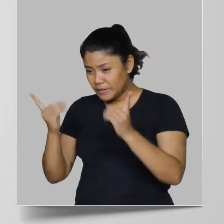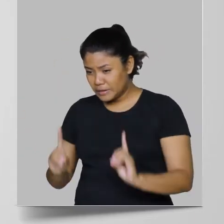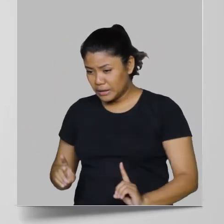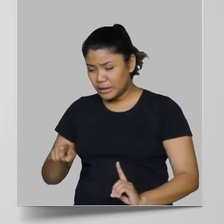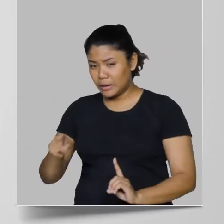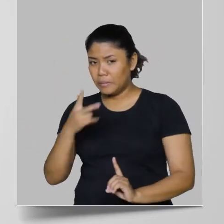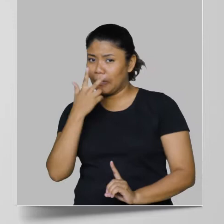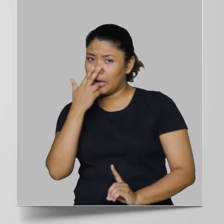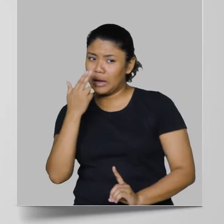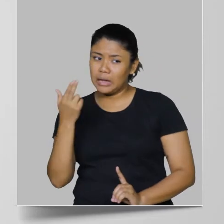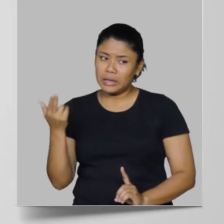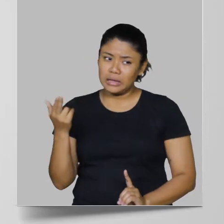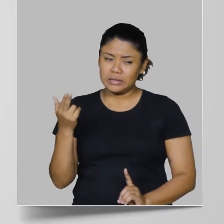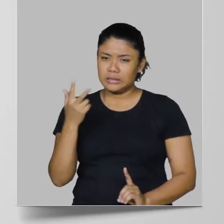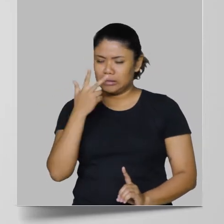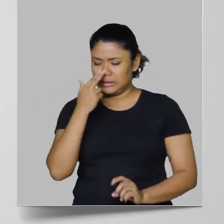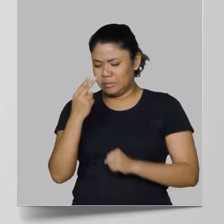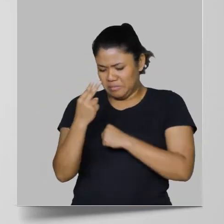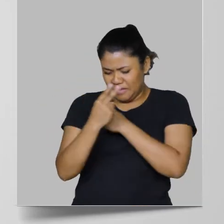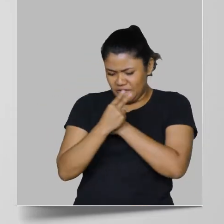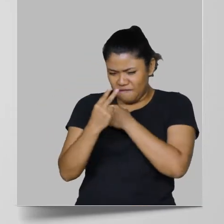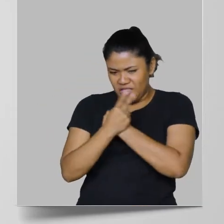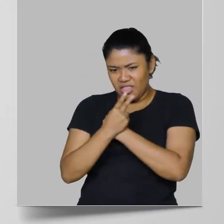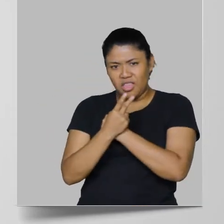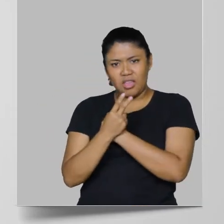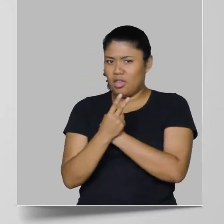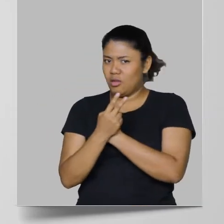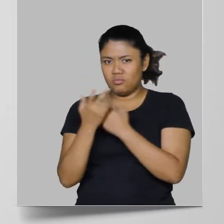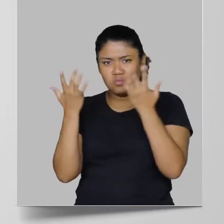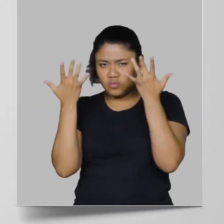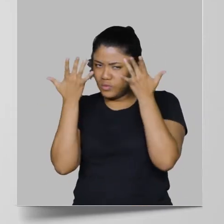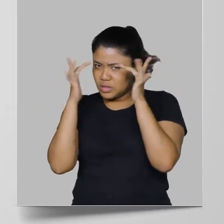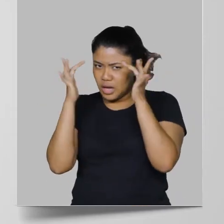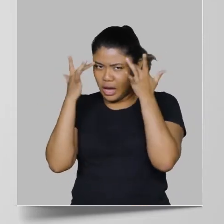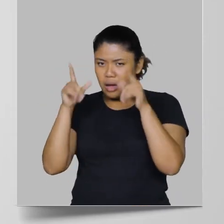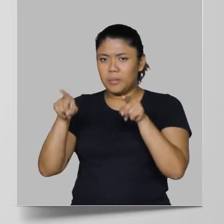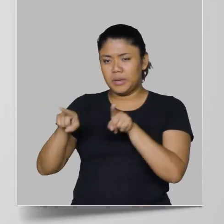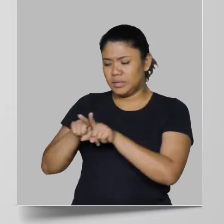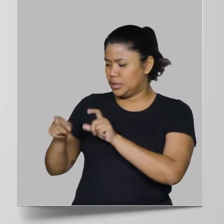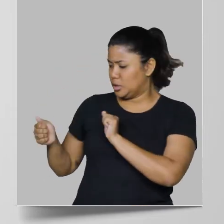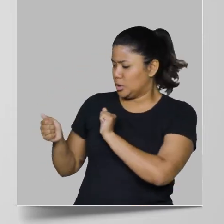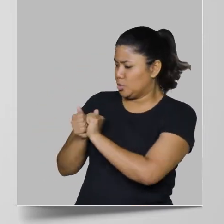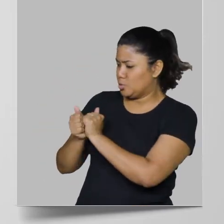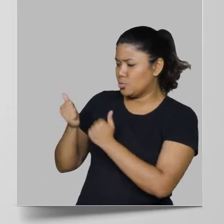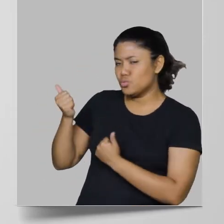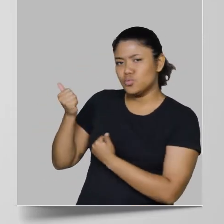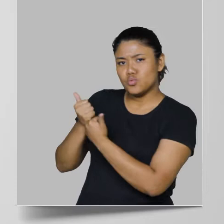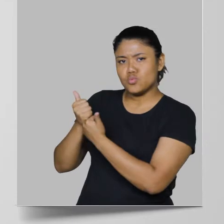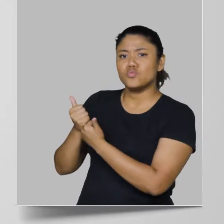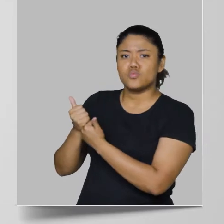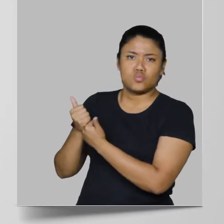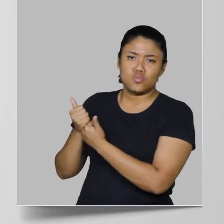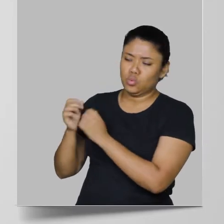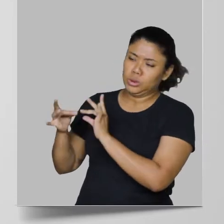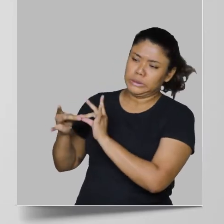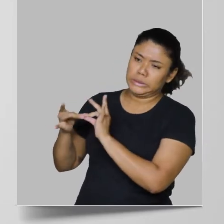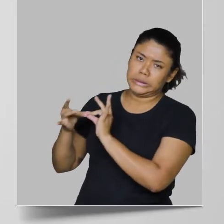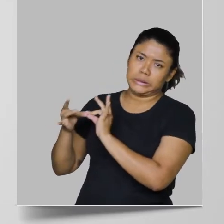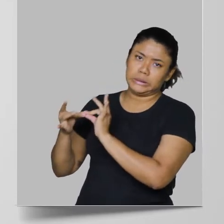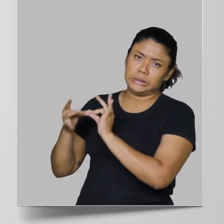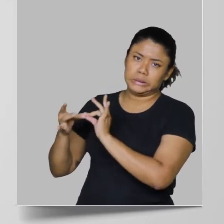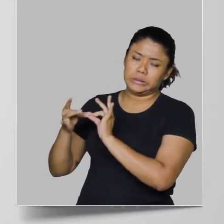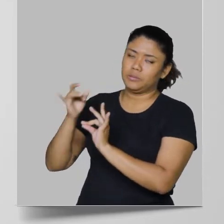não sabemos, né, nos defender e que precisamos ter sempre a tutela de alguém, né? Digamos,